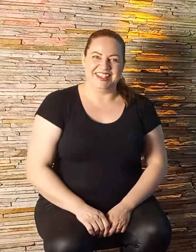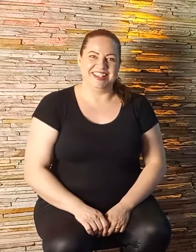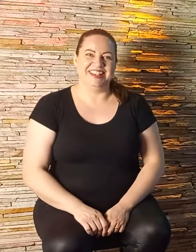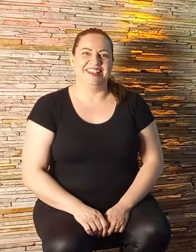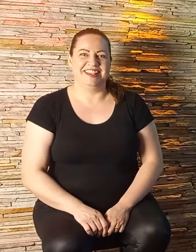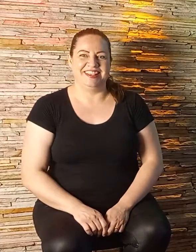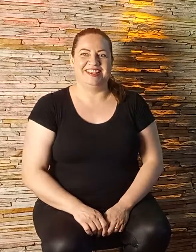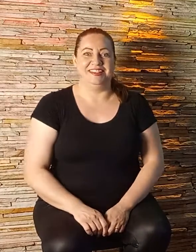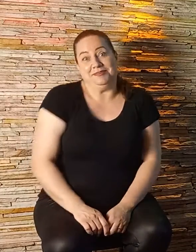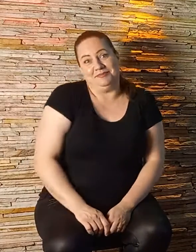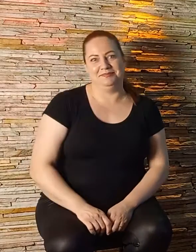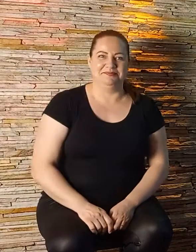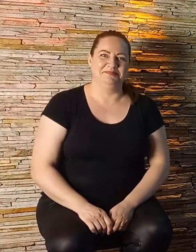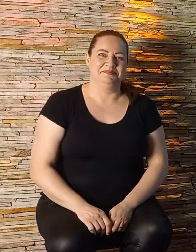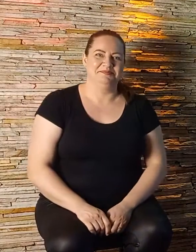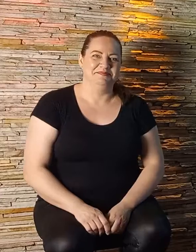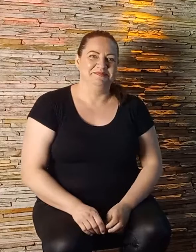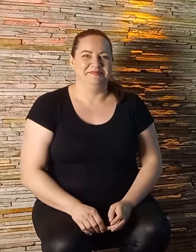para se